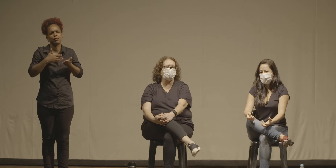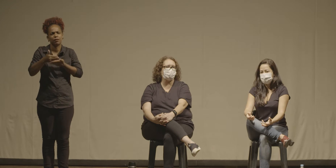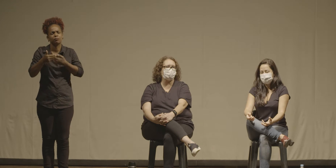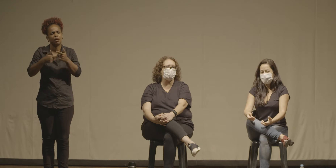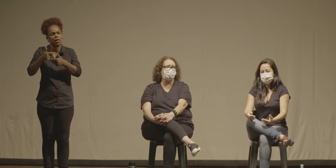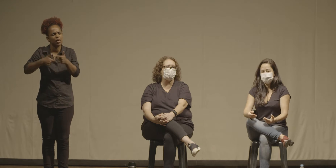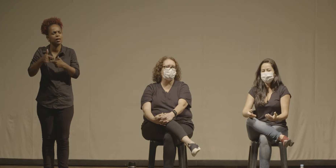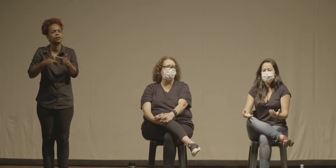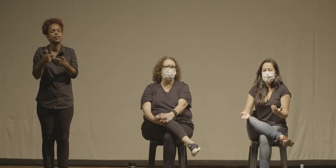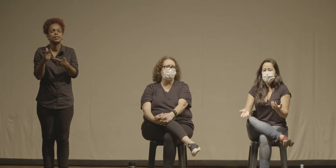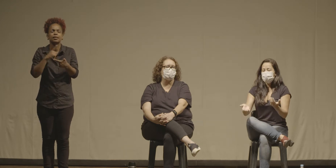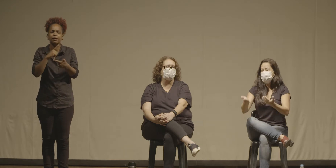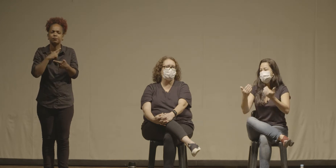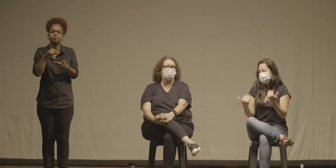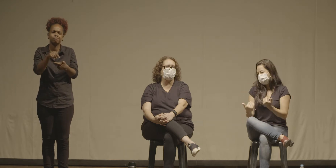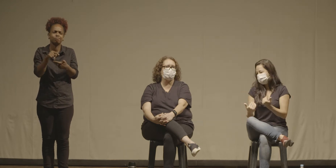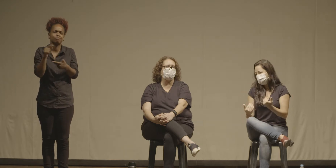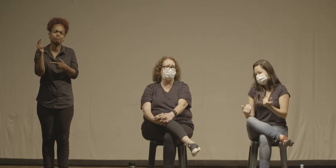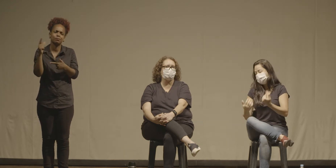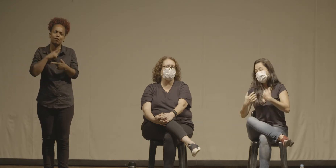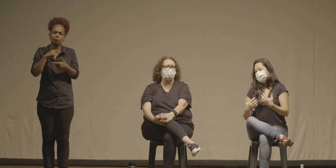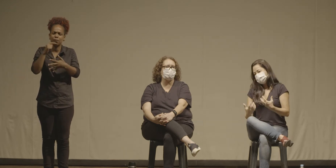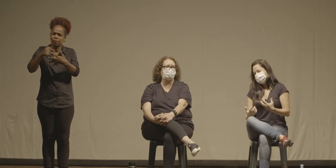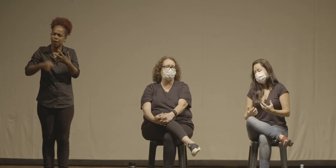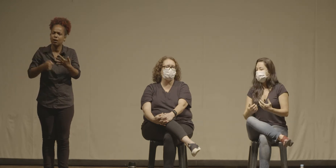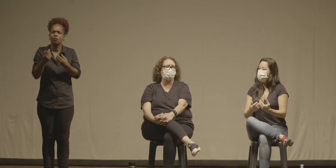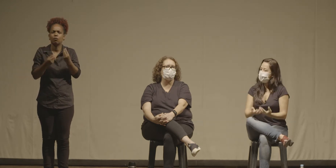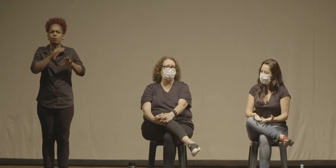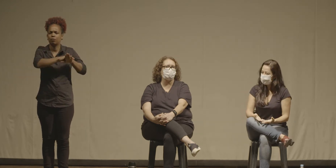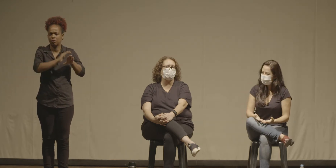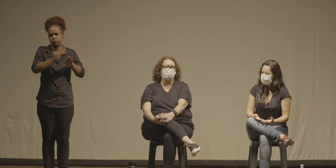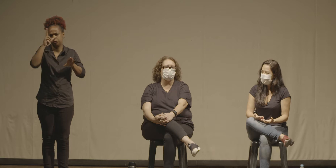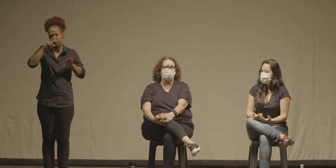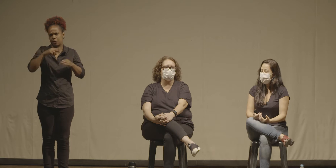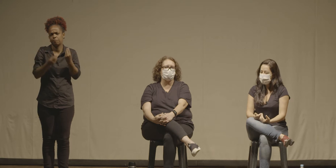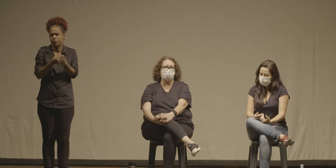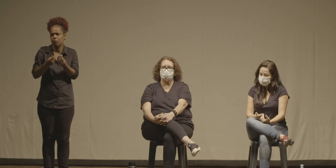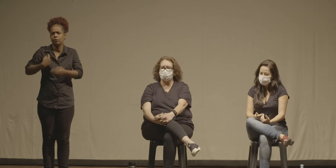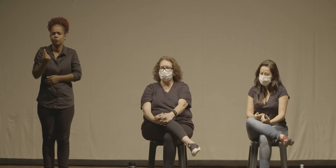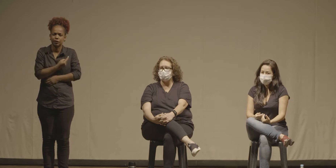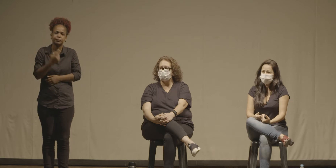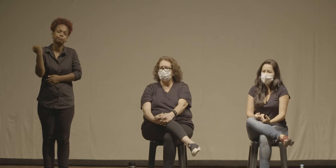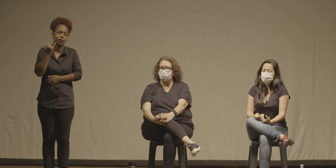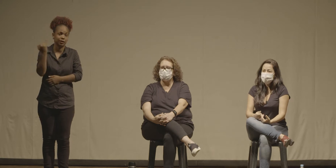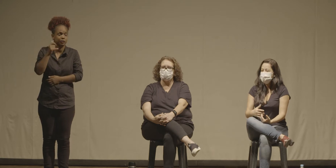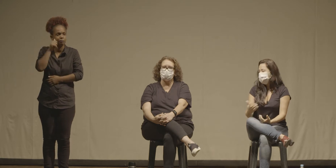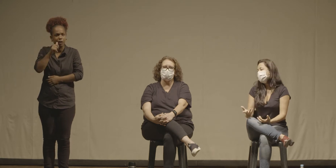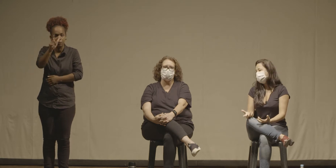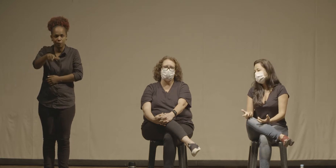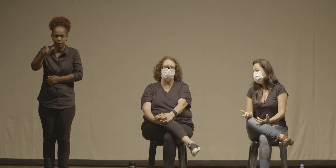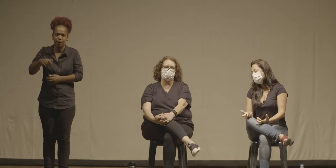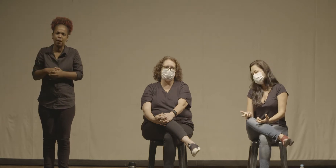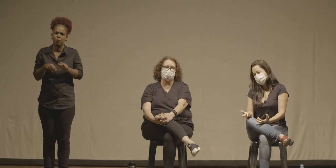que ele tivesse alguns panos de fundo que para a gente, como mulher, era muito importante. Porque a gente